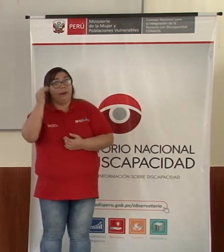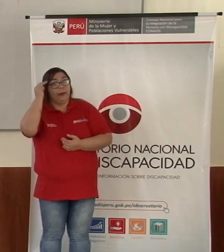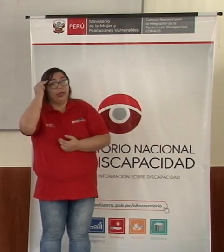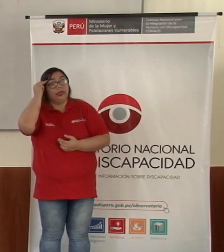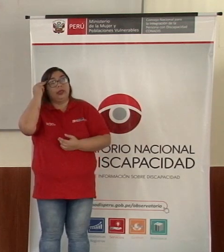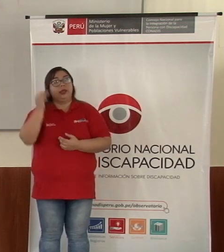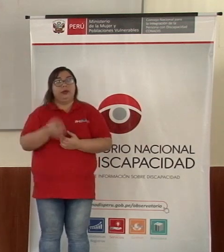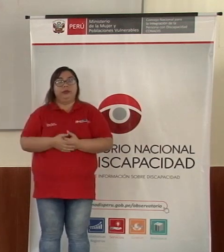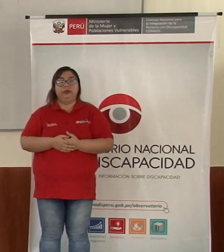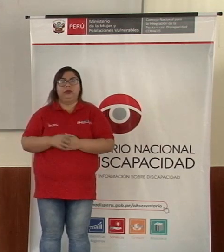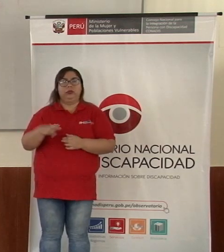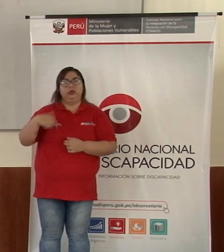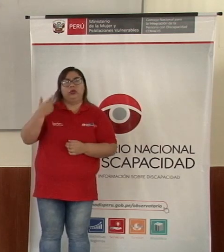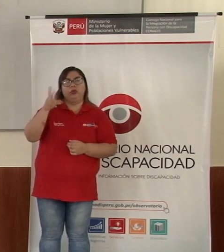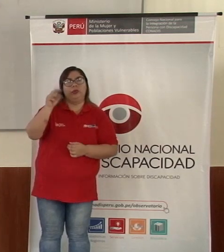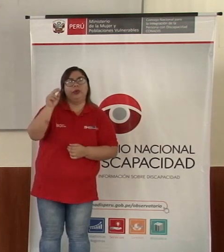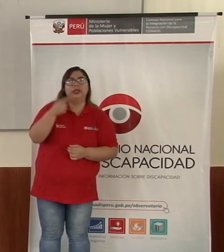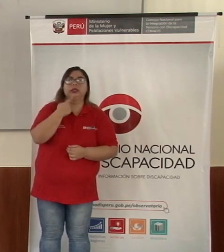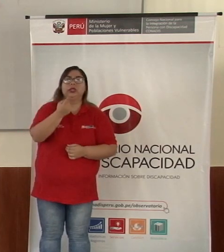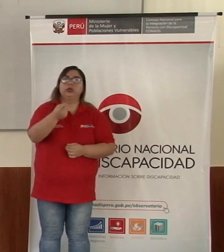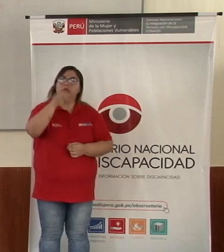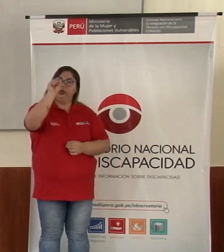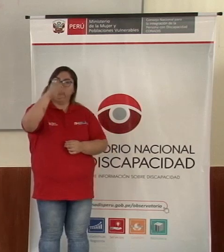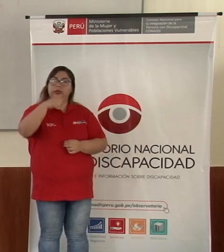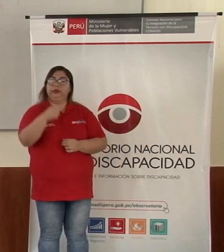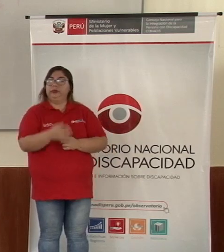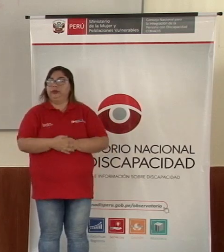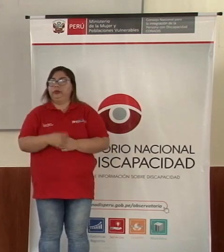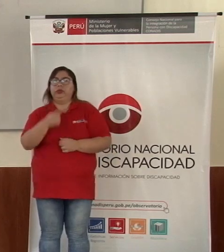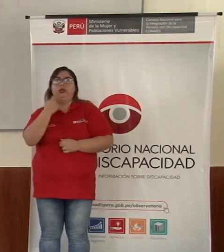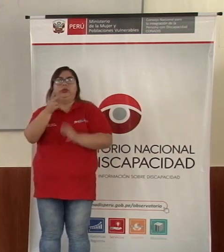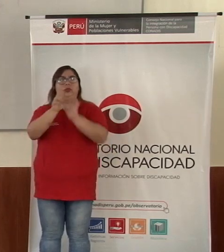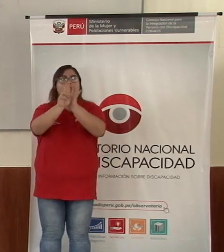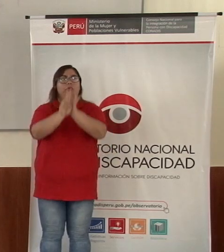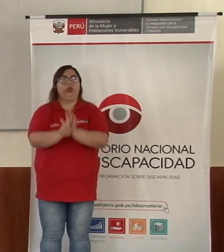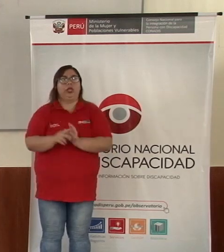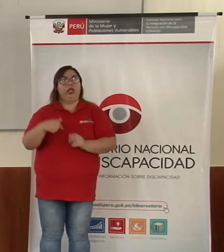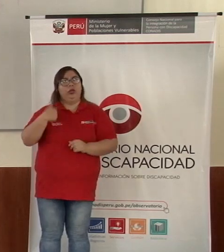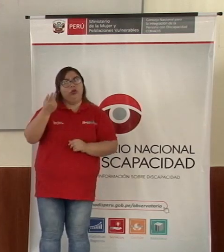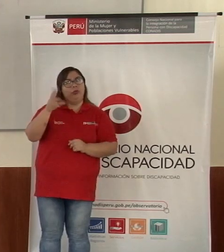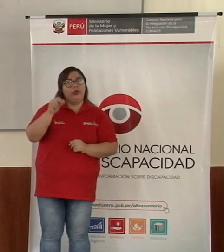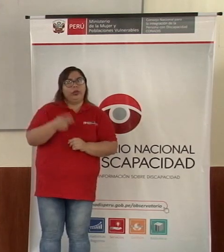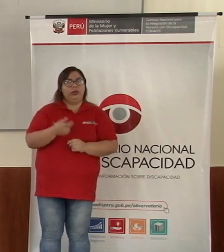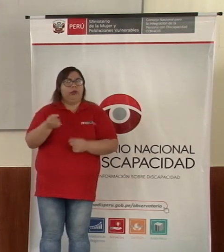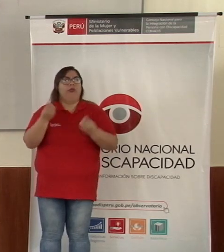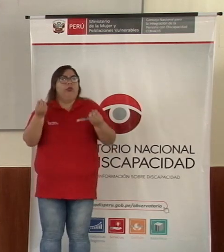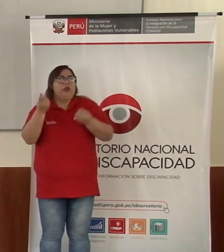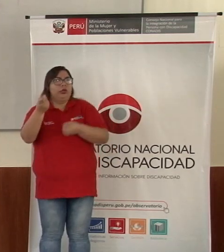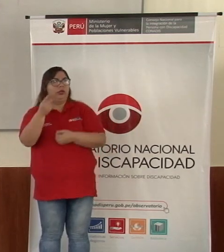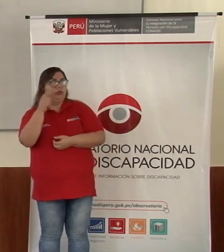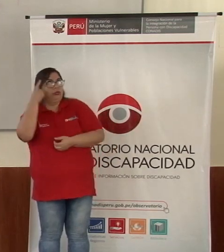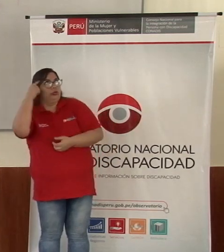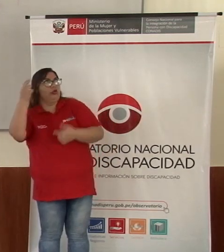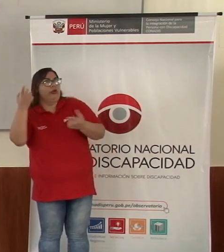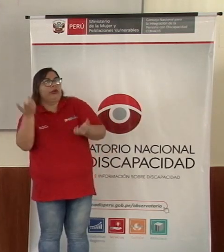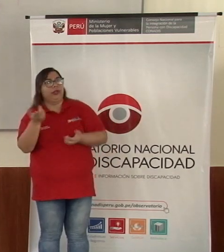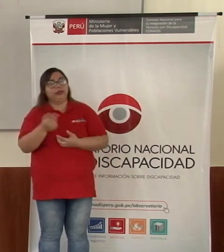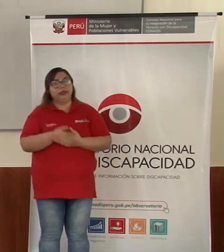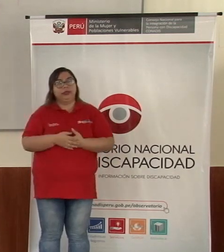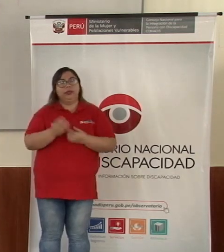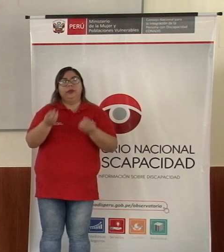mental no puede decir un sí, no puede manifestar voluntad? ¿Por qué? ¿Por qué desconfías? ¿Por qué crees que es